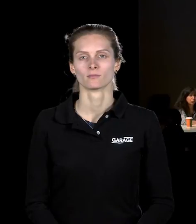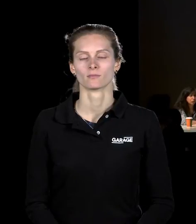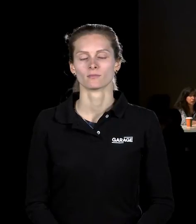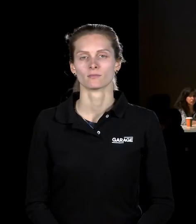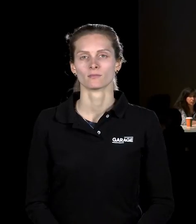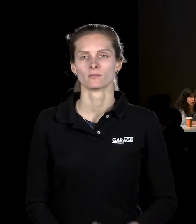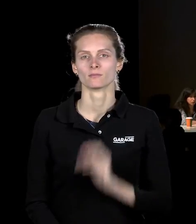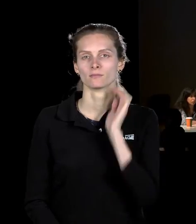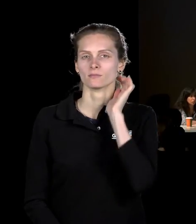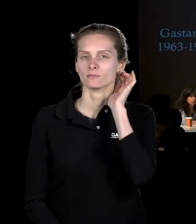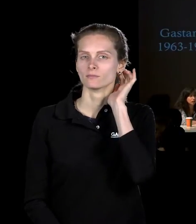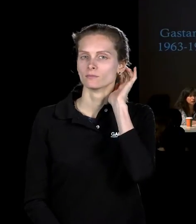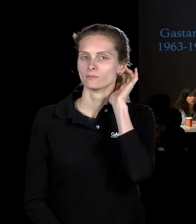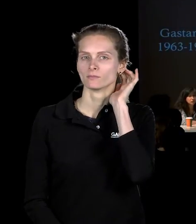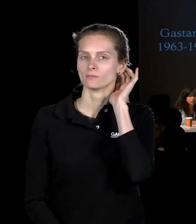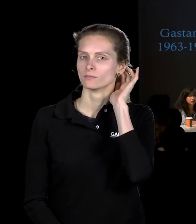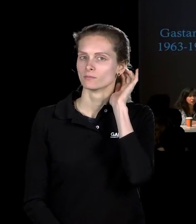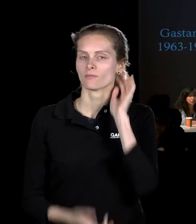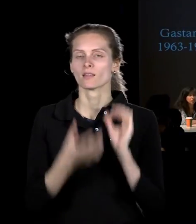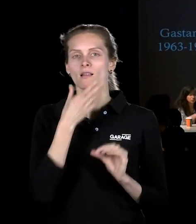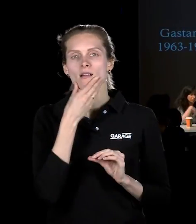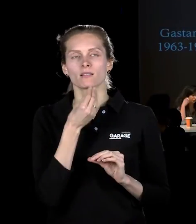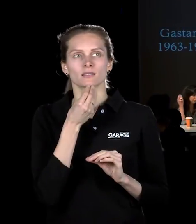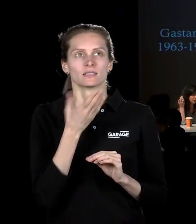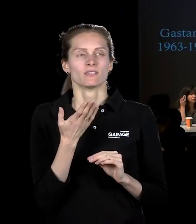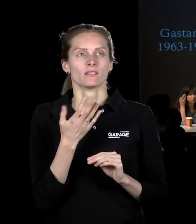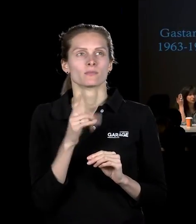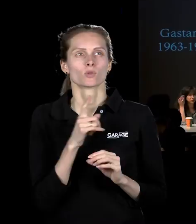геометрия, которую показывают в своих заводах,